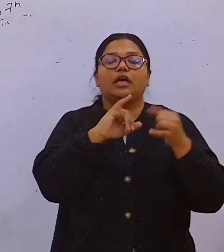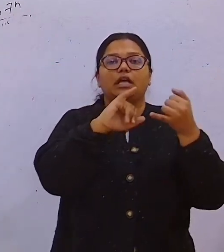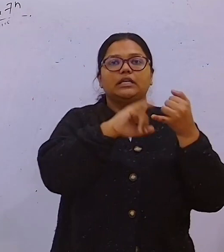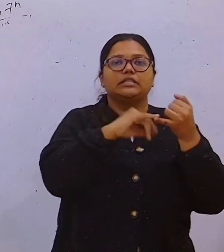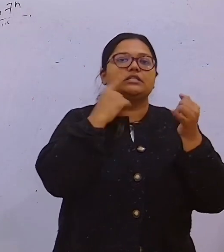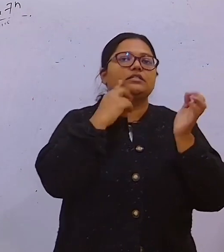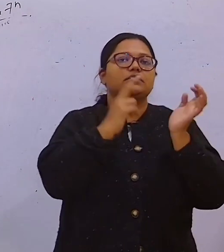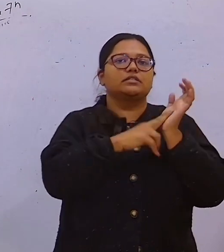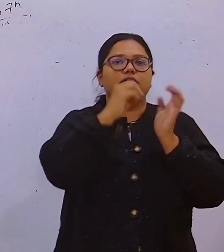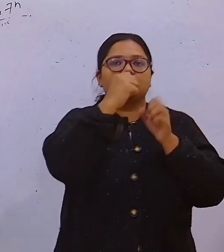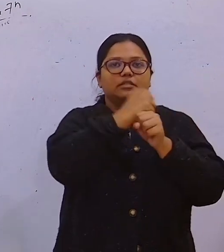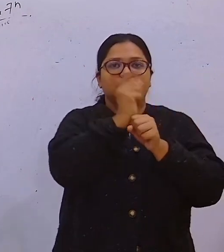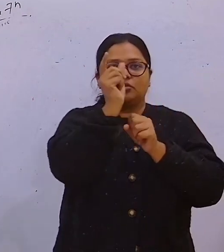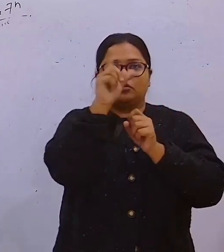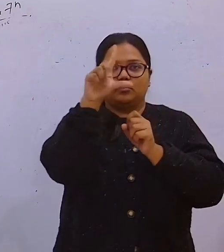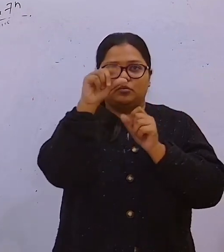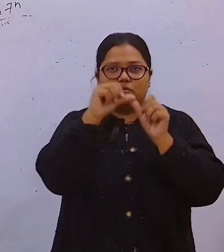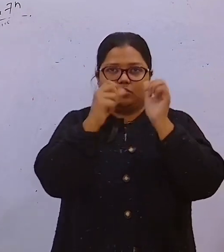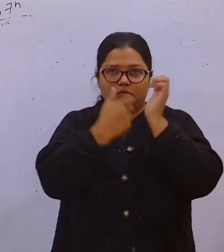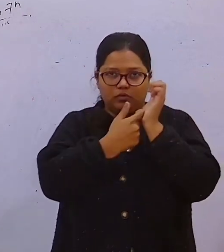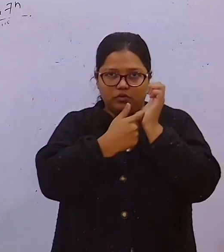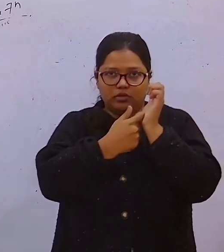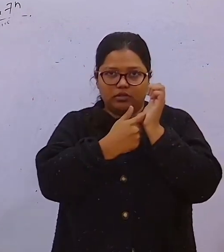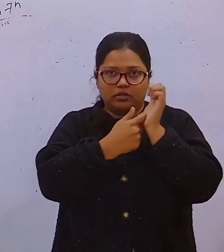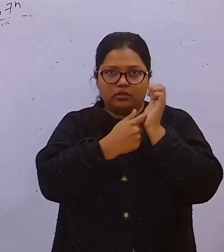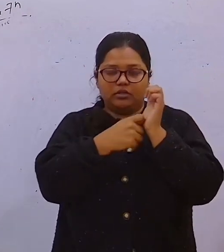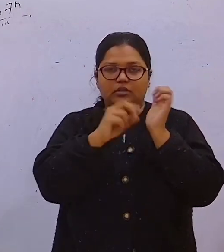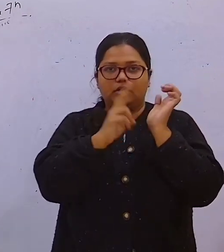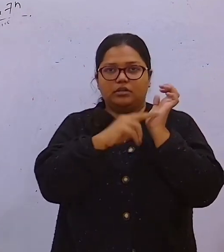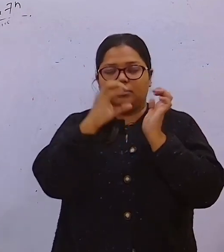एक बार और रिपीट करूं क्या,